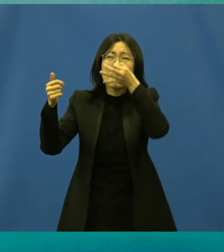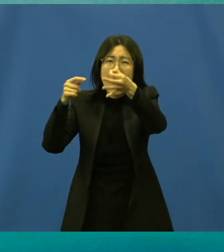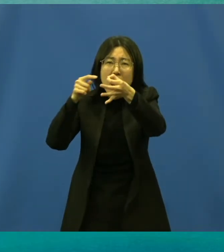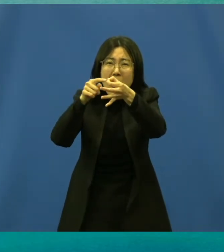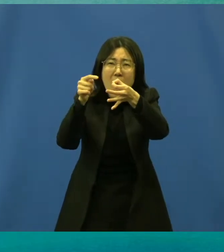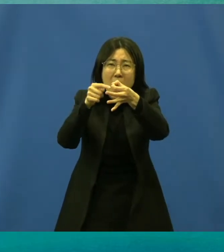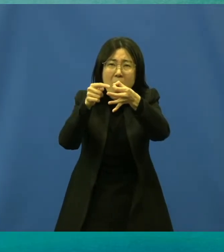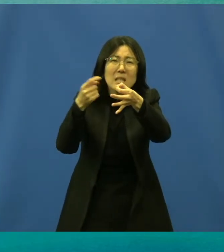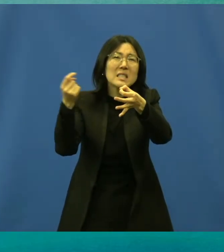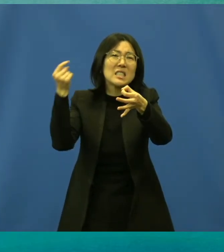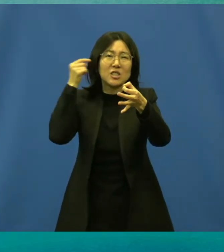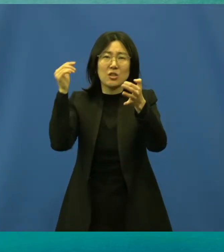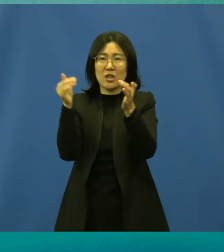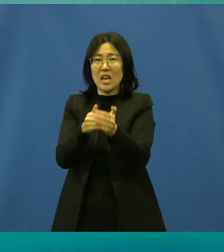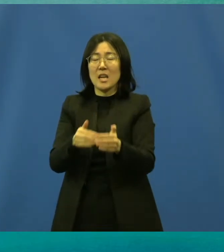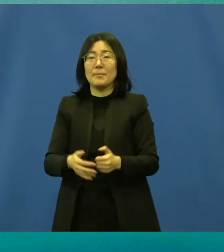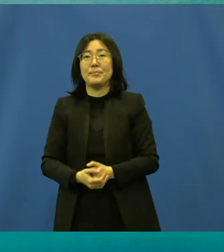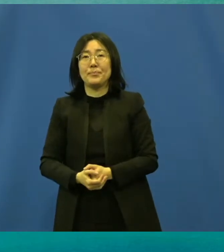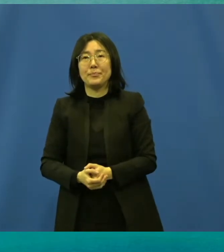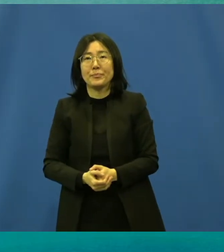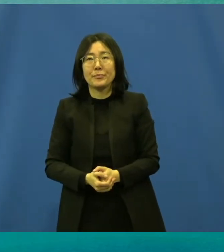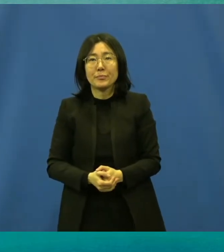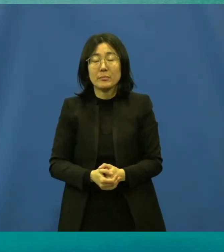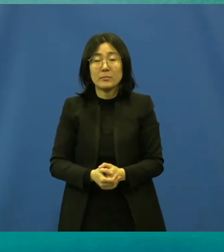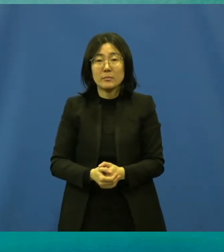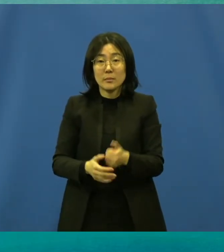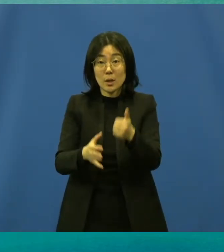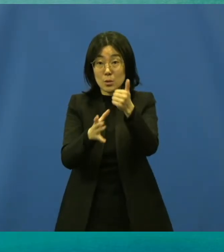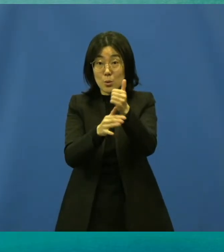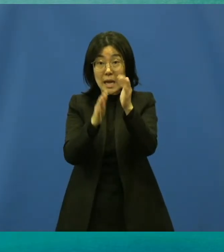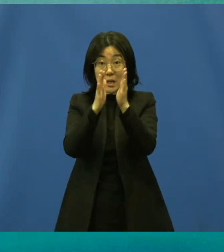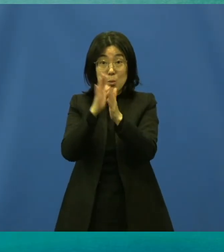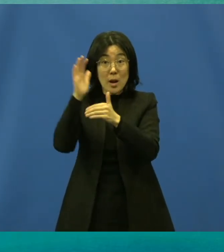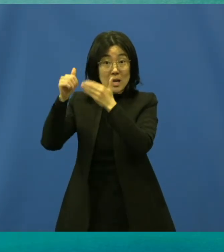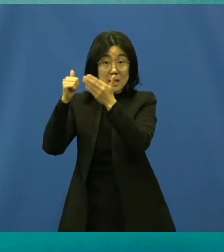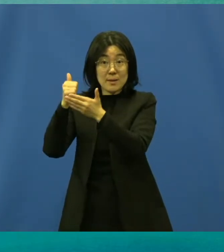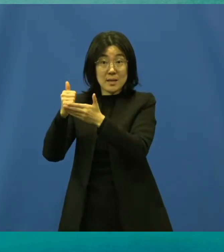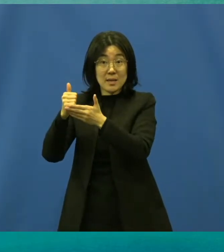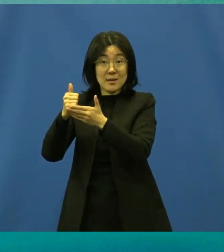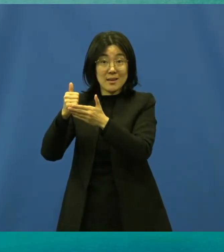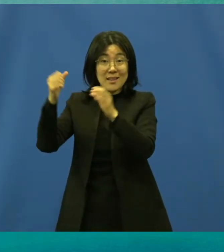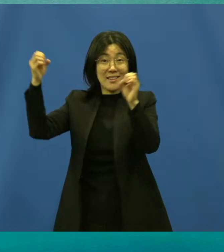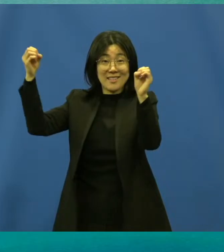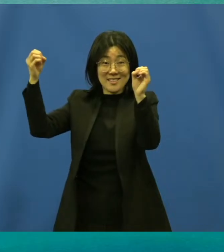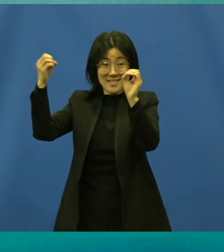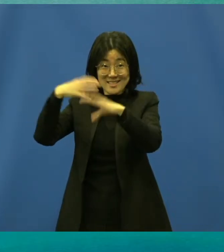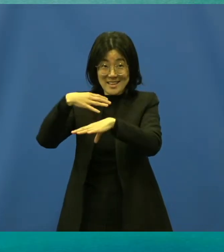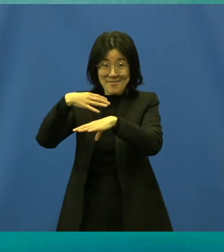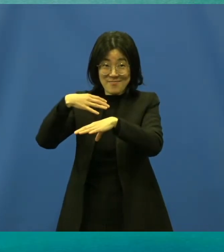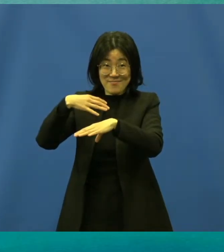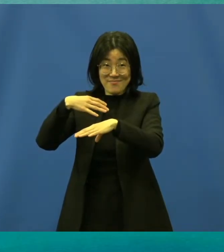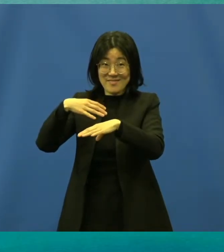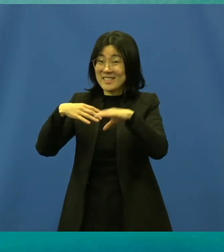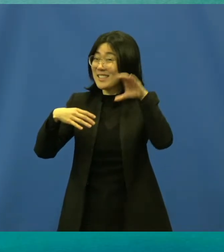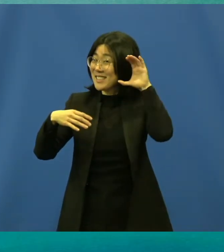자, 요나의 기도를 하나님이 들으셨습니다. 부르짖는 기도를 외면하지